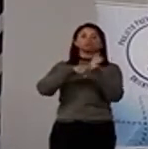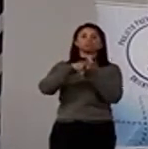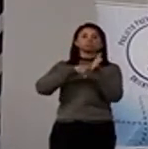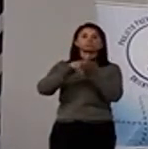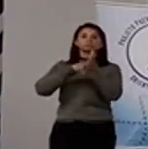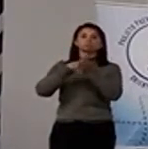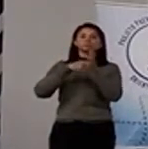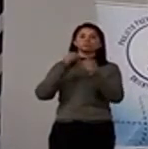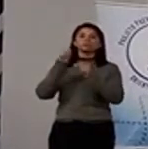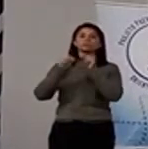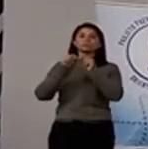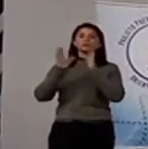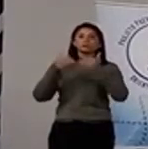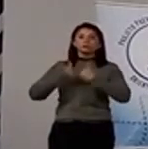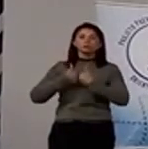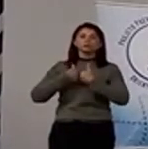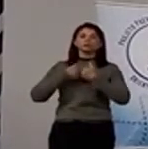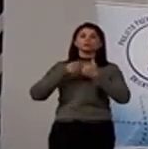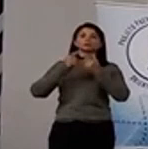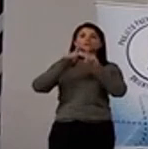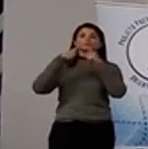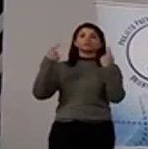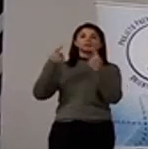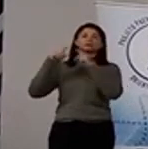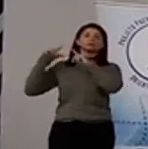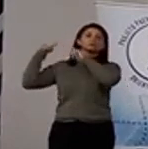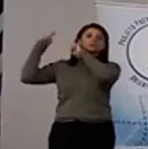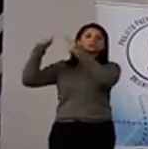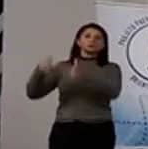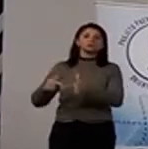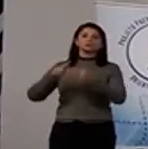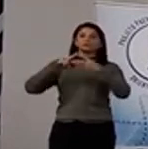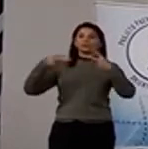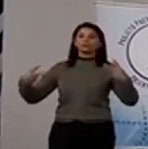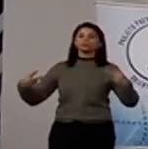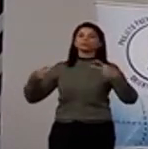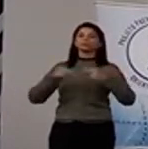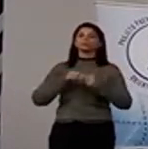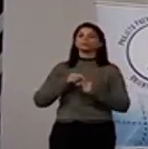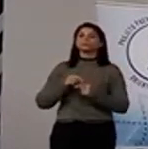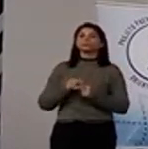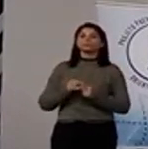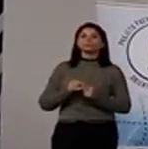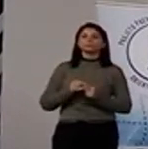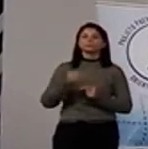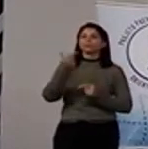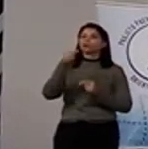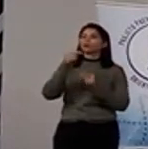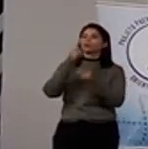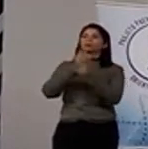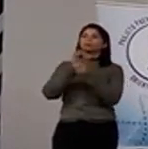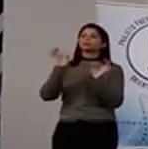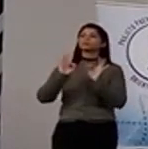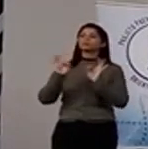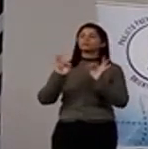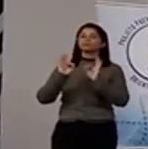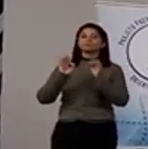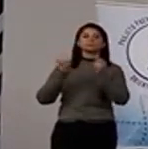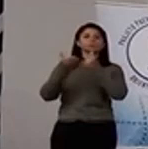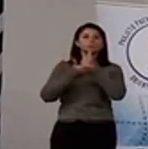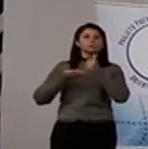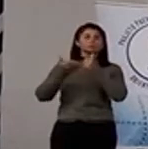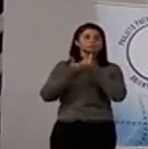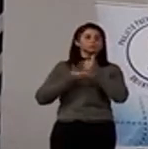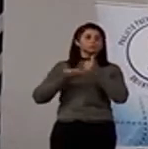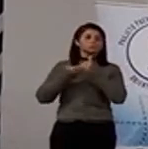gente não encontra ainda uma base genética na investigação. Não encontra uma base genética, assim, digamos, virar para a família e falar,